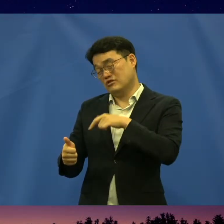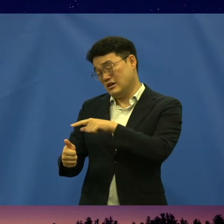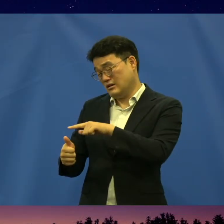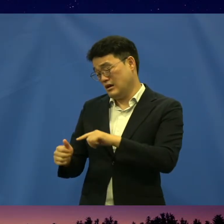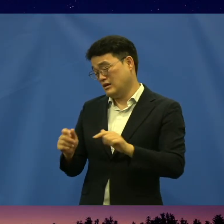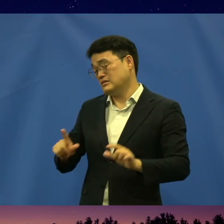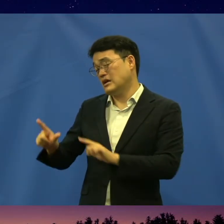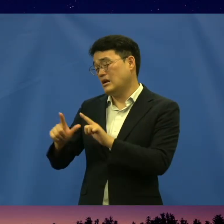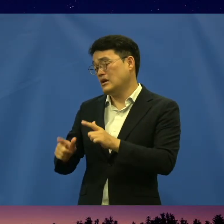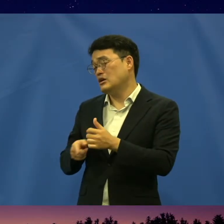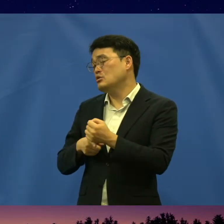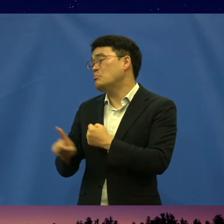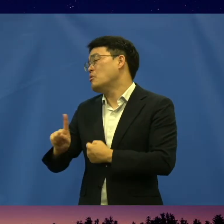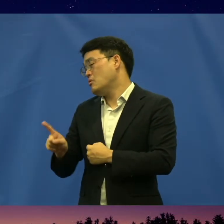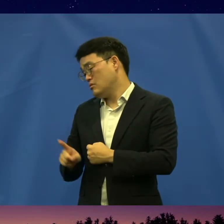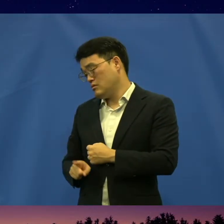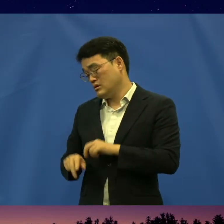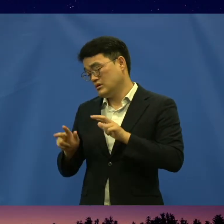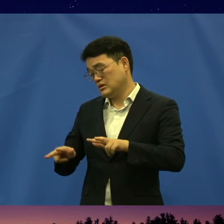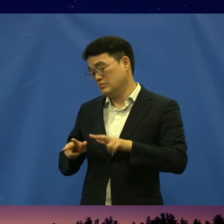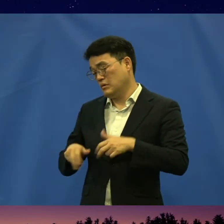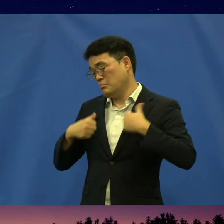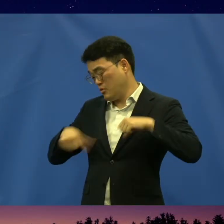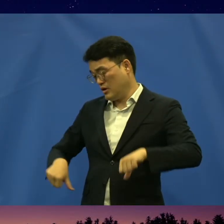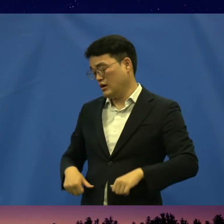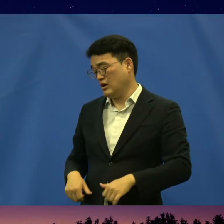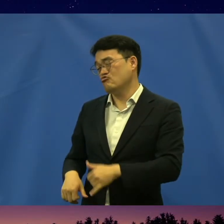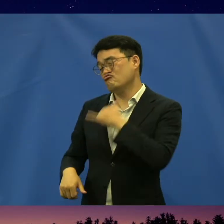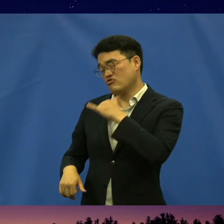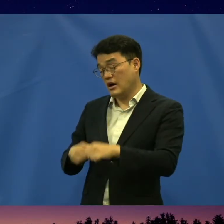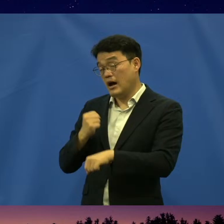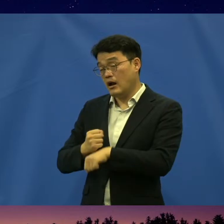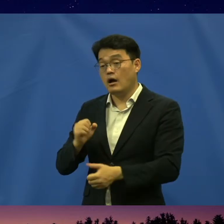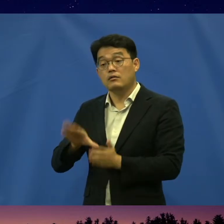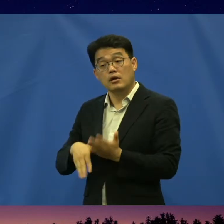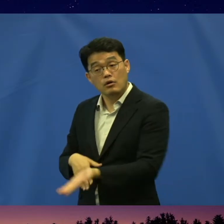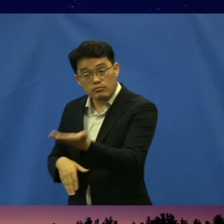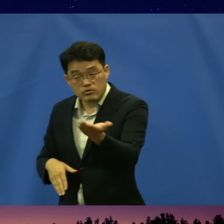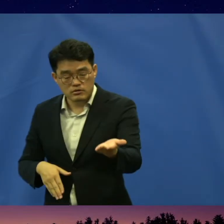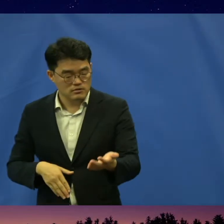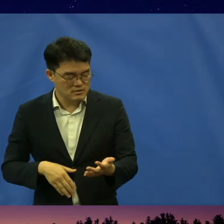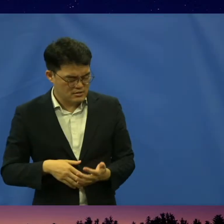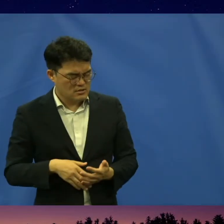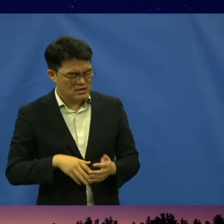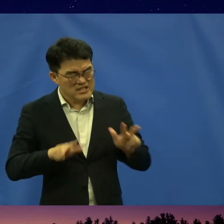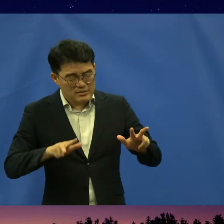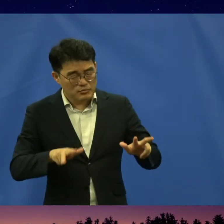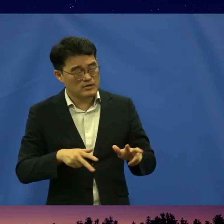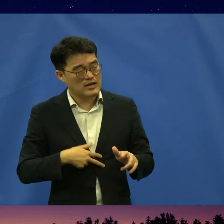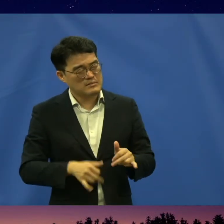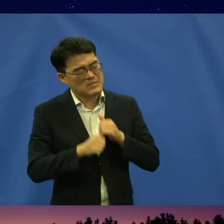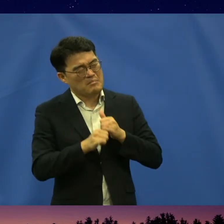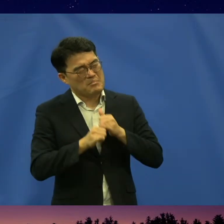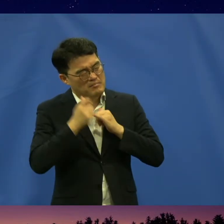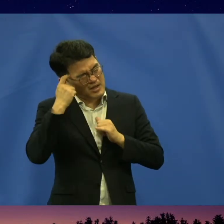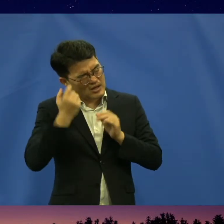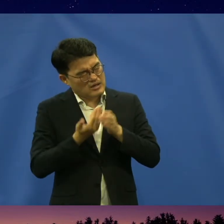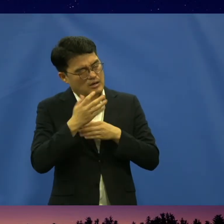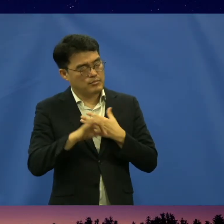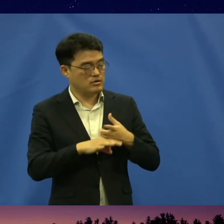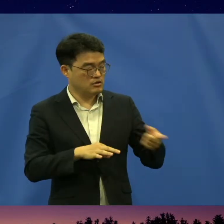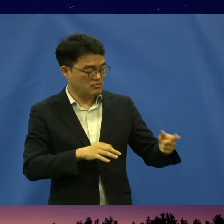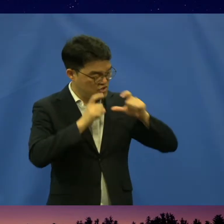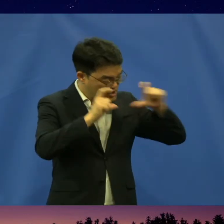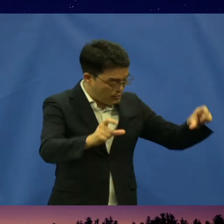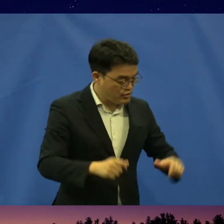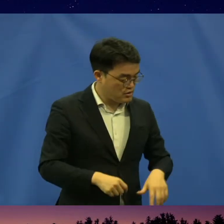오늘 그런 소리를 듣고 있는 사람들이 있다면 마귀야 물러갈지어다. 선포하세요. 그 마귀가 하는 얘기예요.